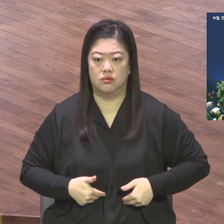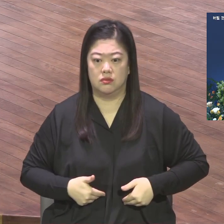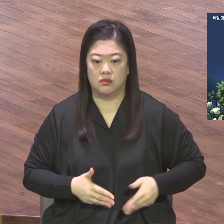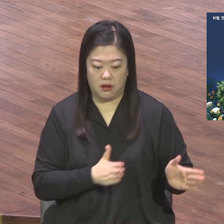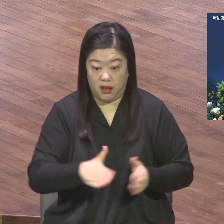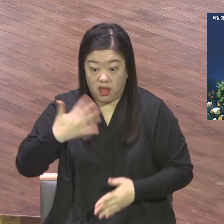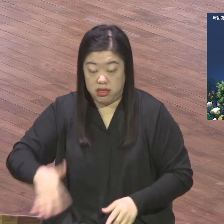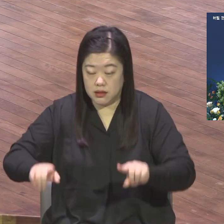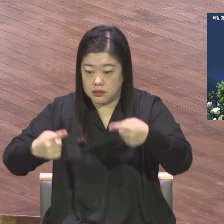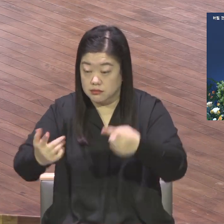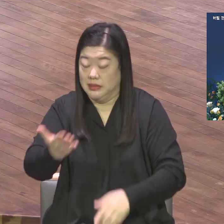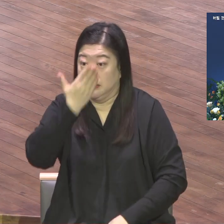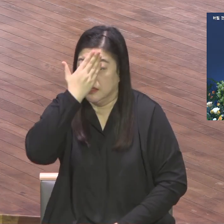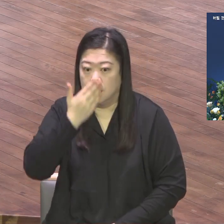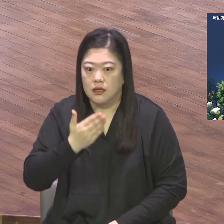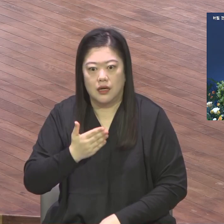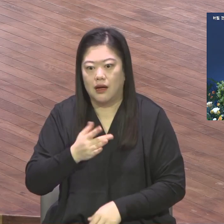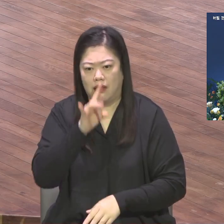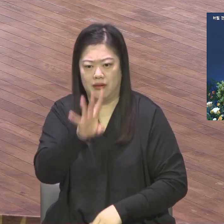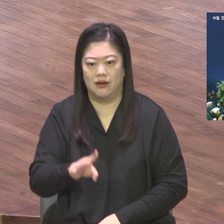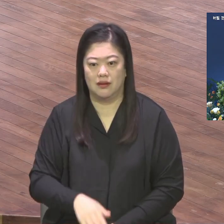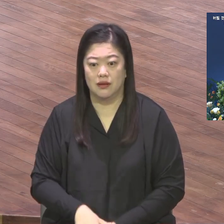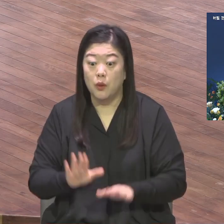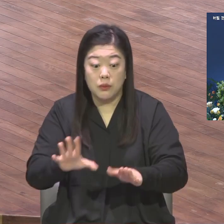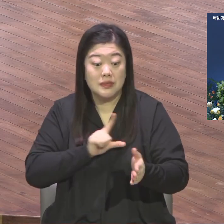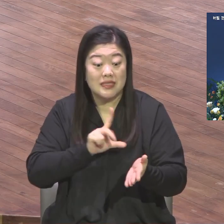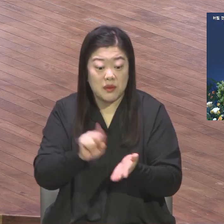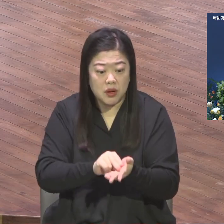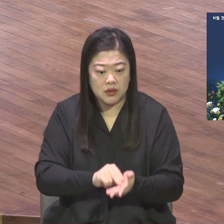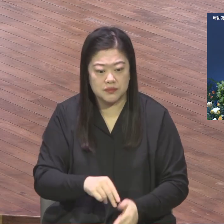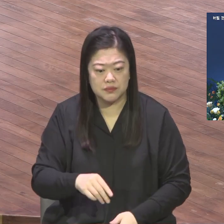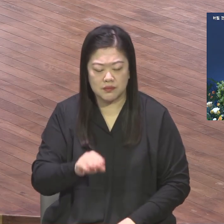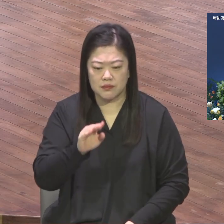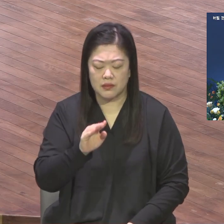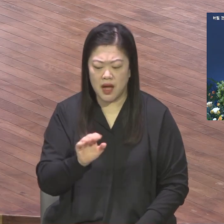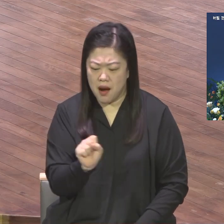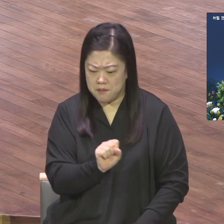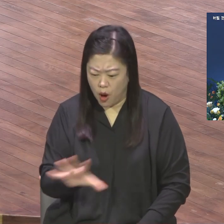그래서 오늘 말씀 제목이 뭐예요? 버릴 것을 버리고 가자.